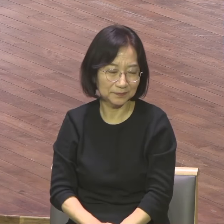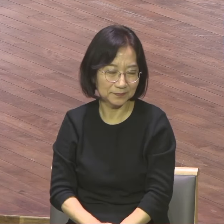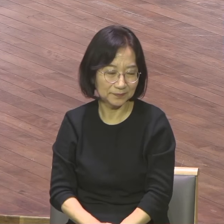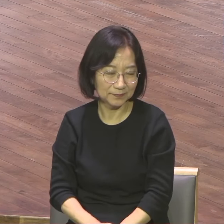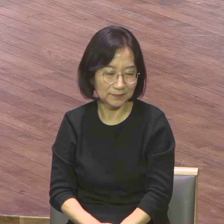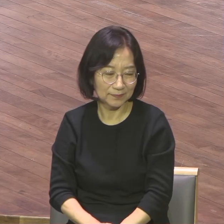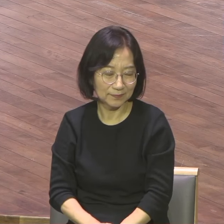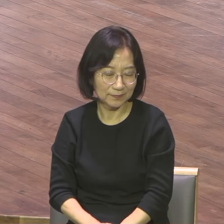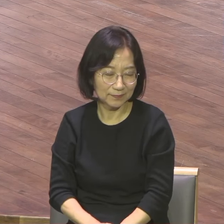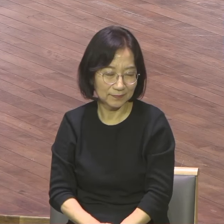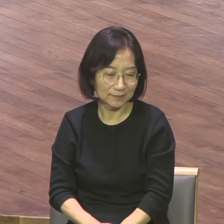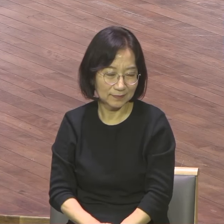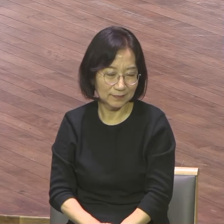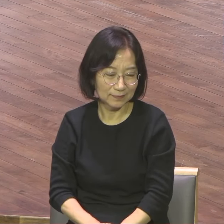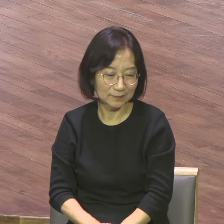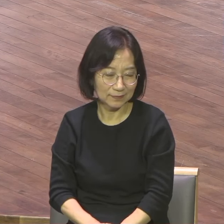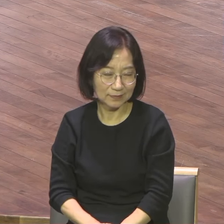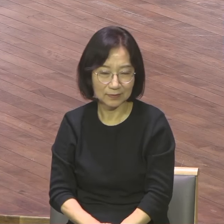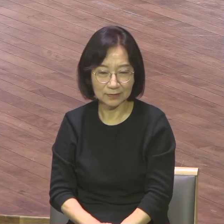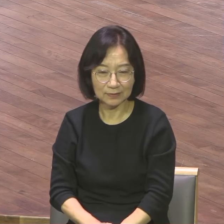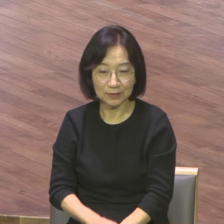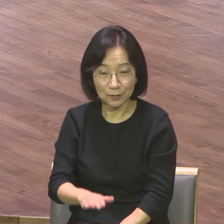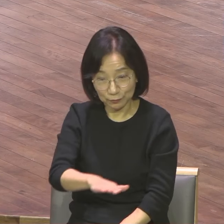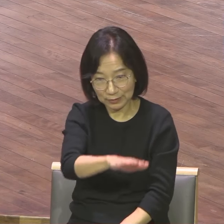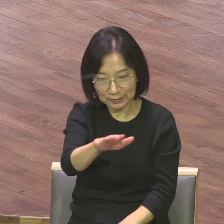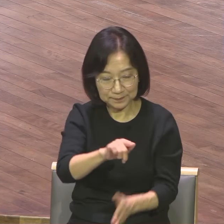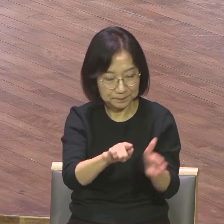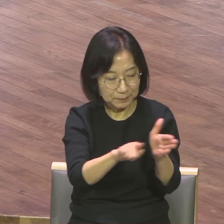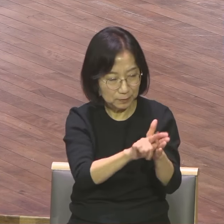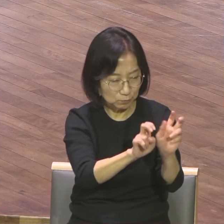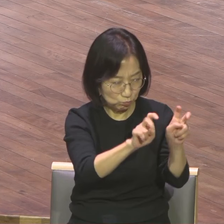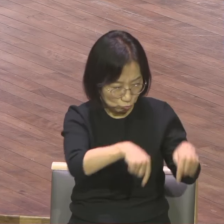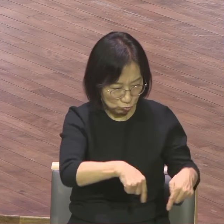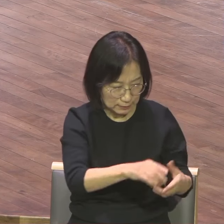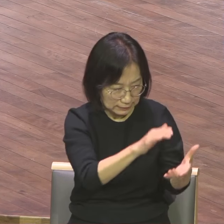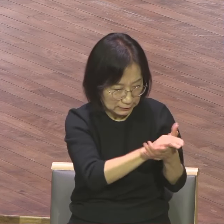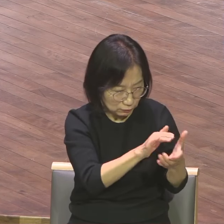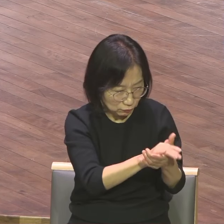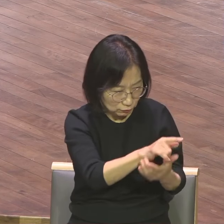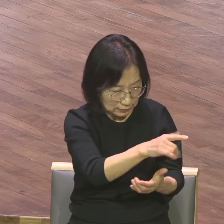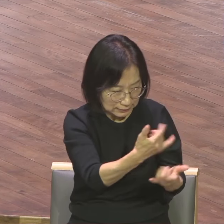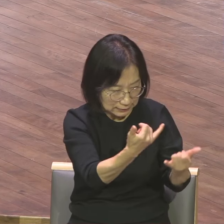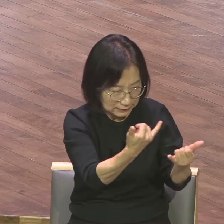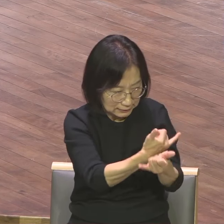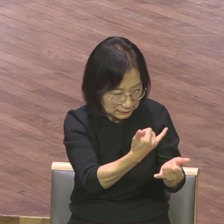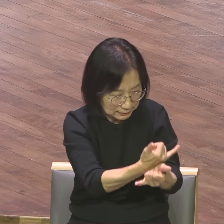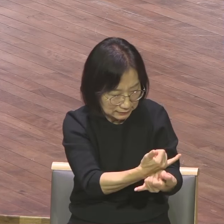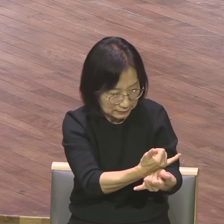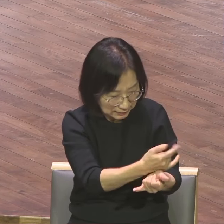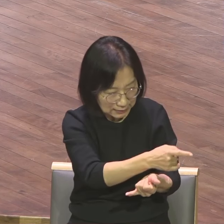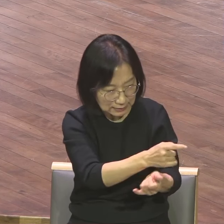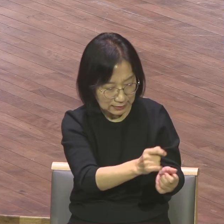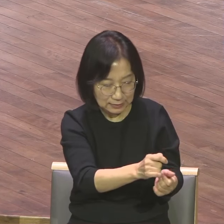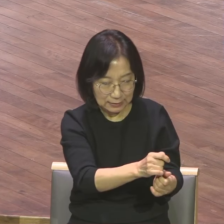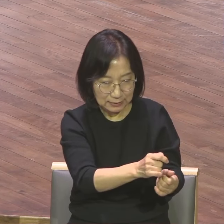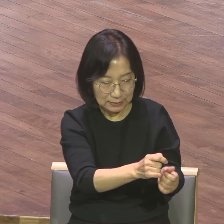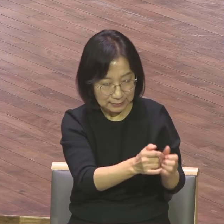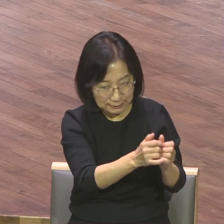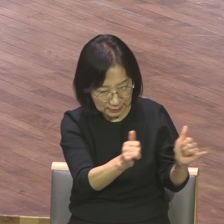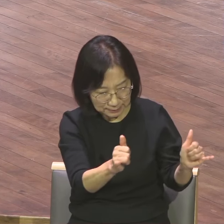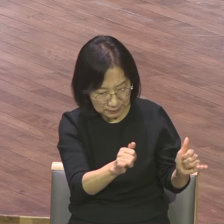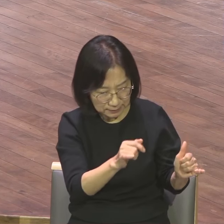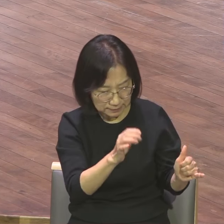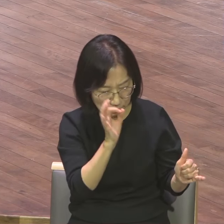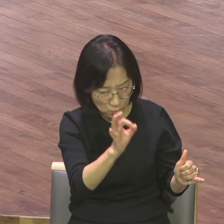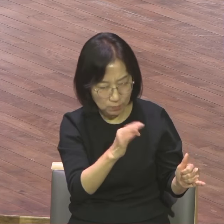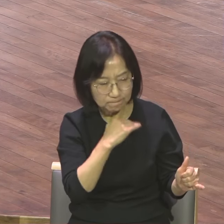기다리시는데 우리도 불신 가족, 불신 친구, 불신 동료들을 하나님의 사랑을 가지고 뭐요? 기다려 주셔야